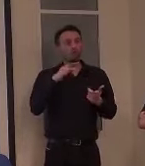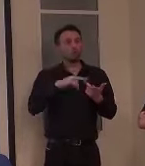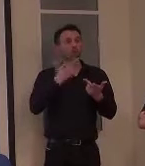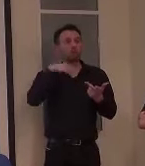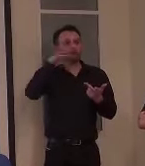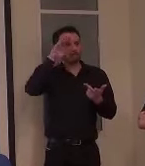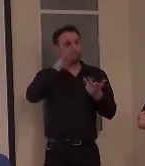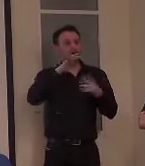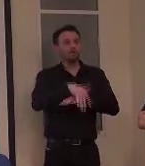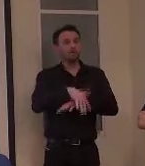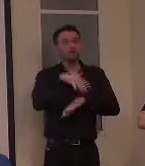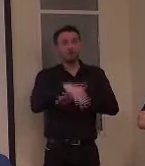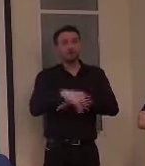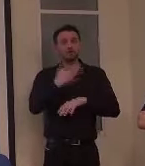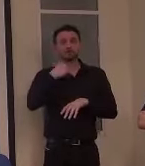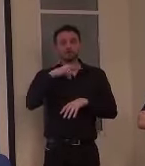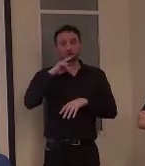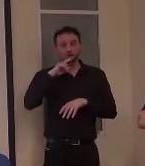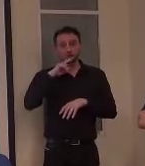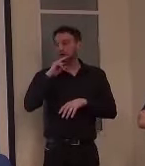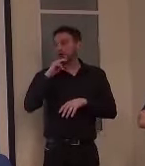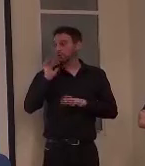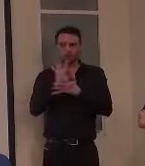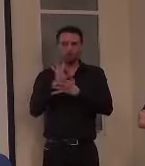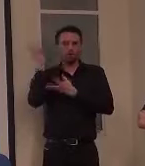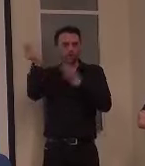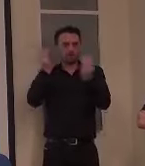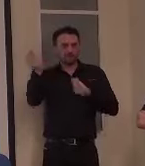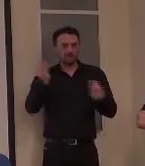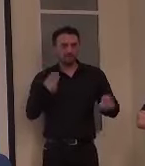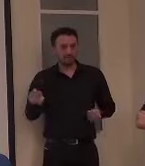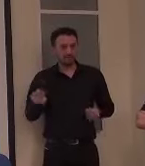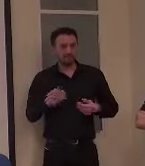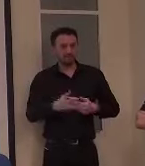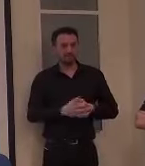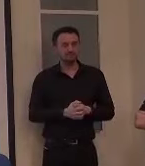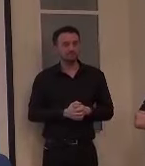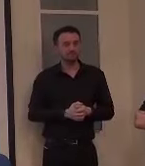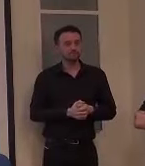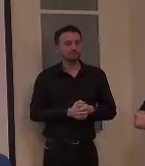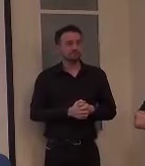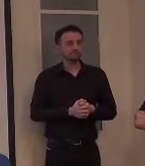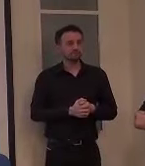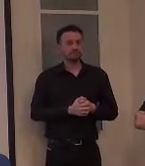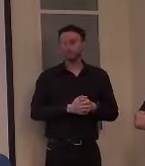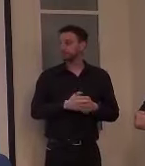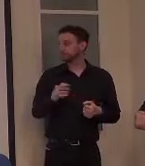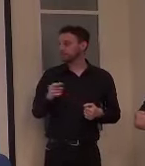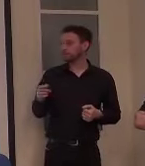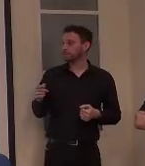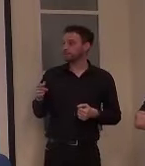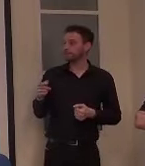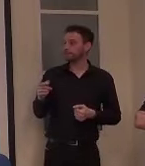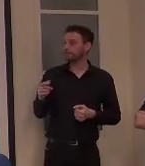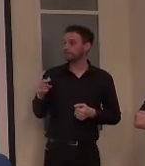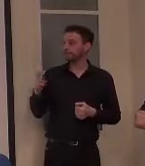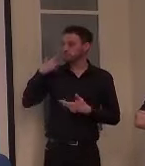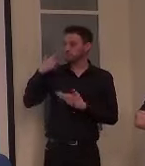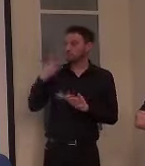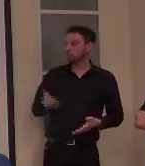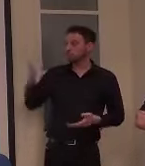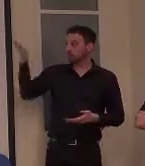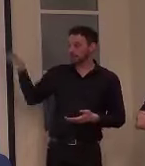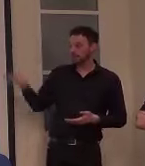misiones cuando representan algunas de las regiones del país la muestra